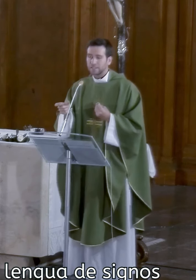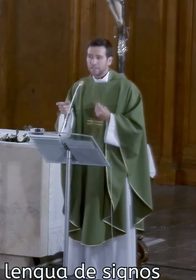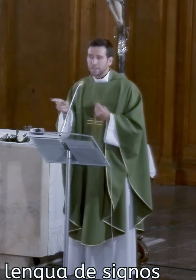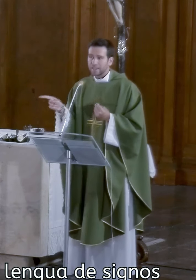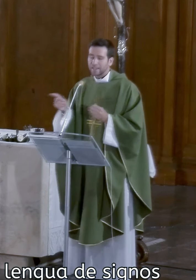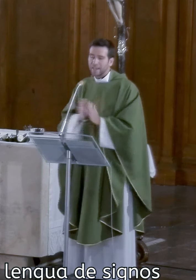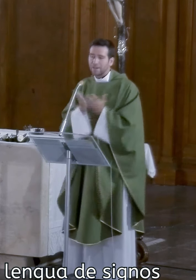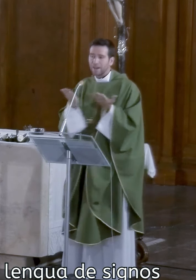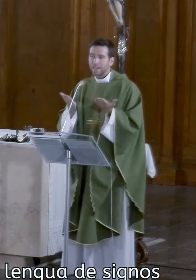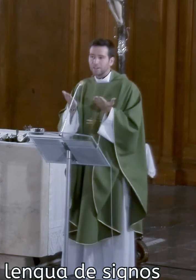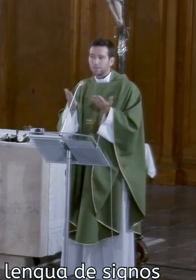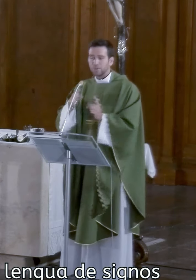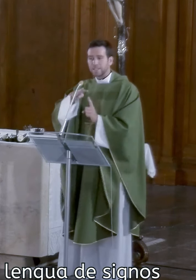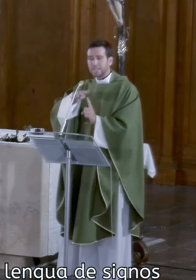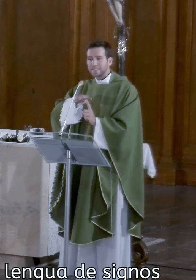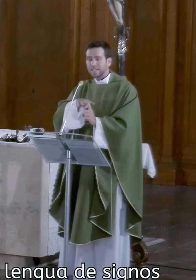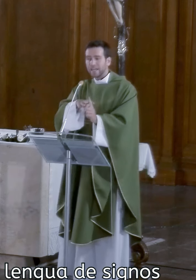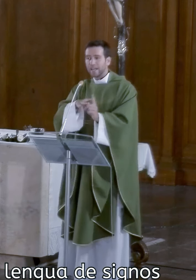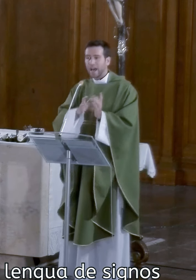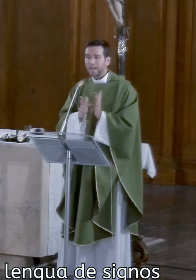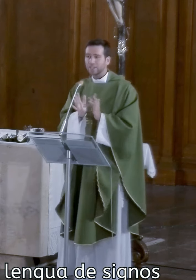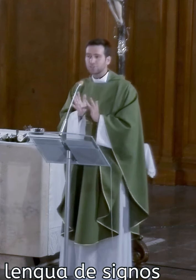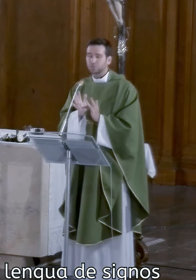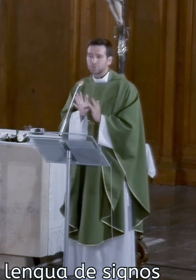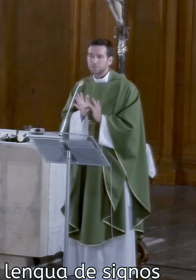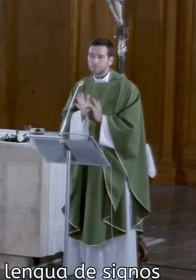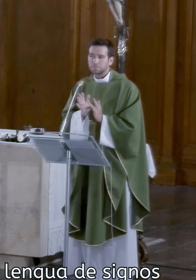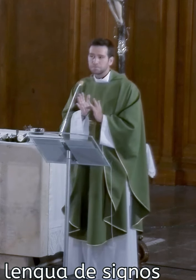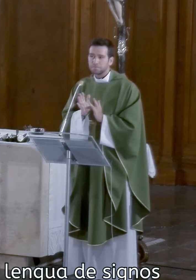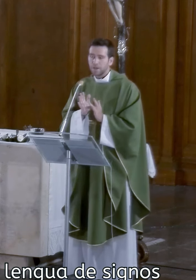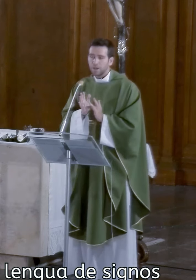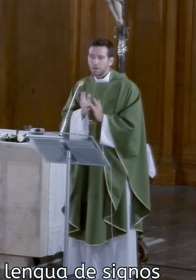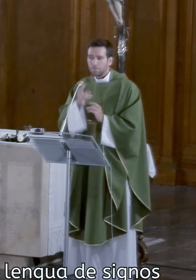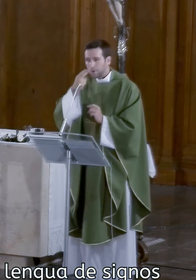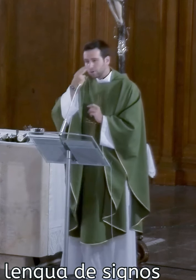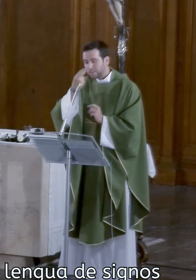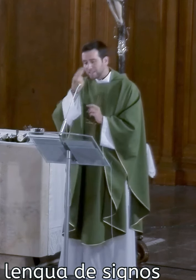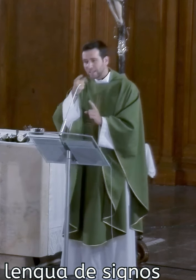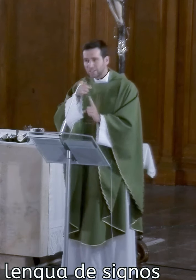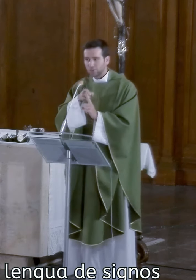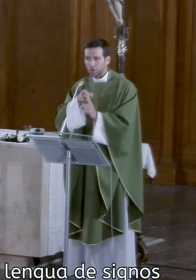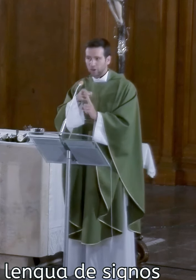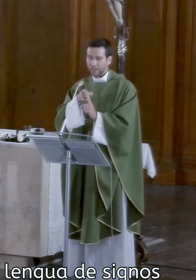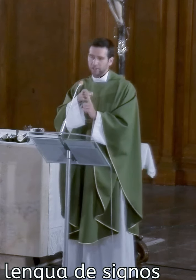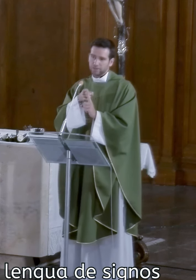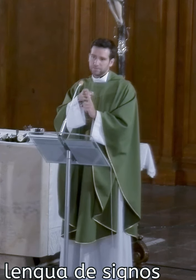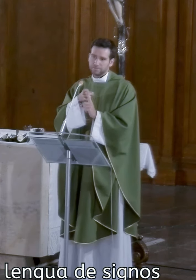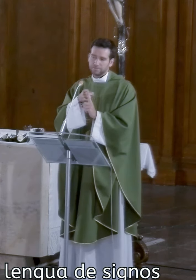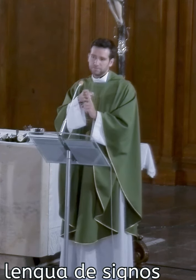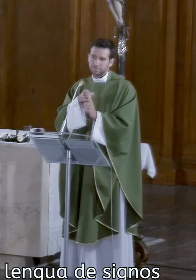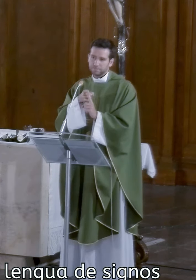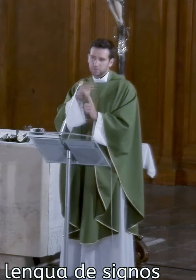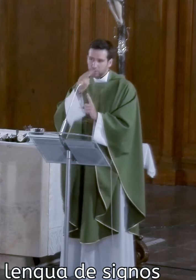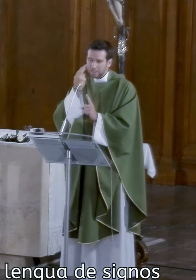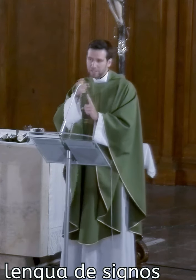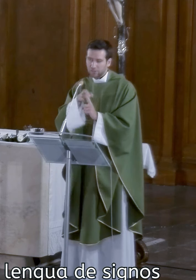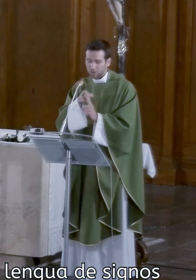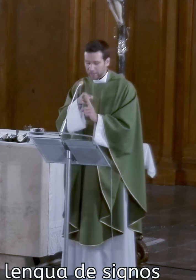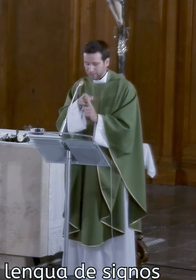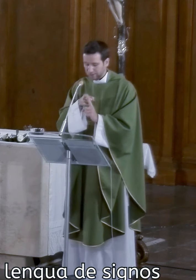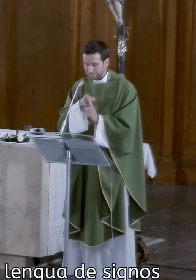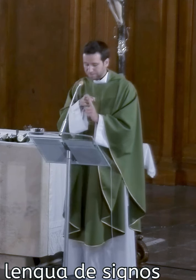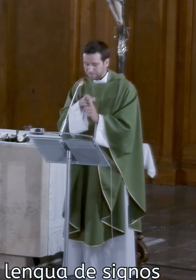personas que en el Evangelio pues siguen a Jesús por un interés concreto. Un